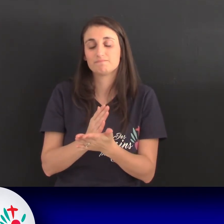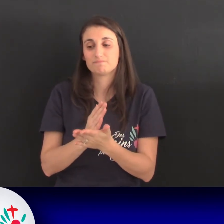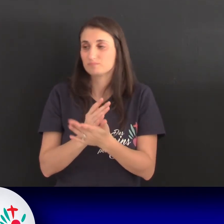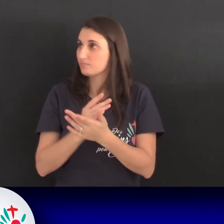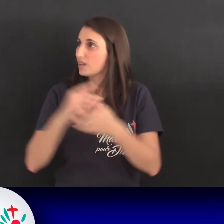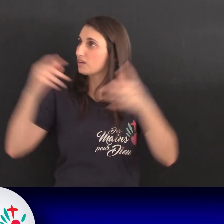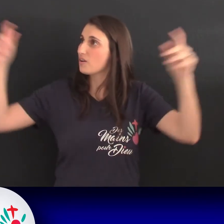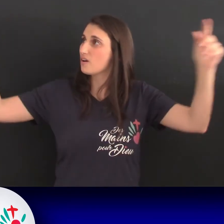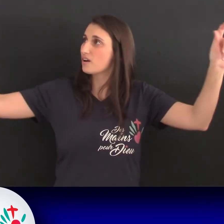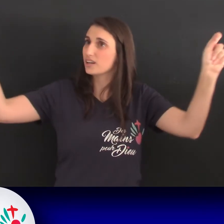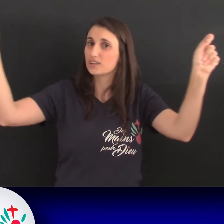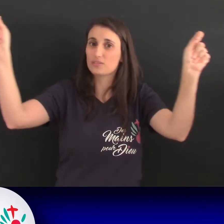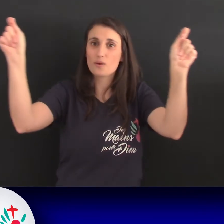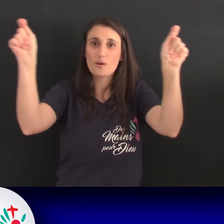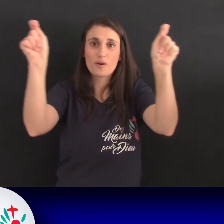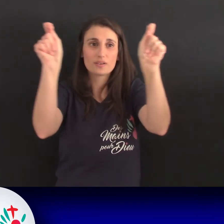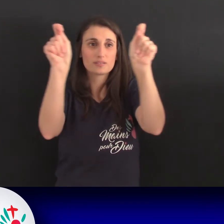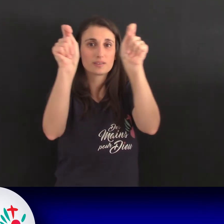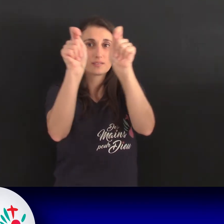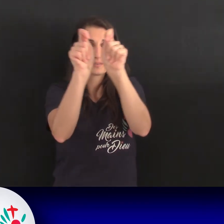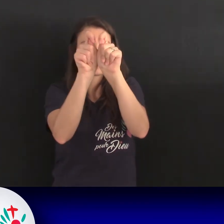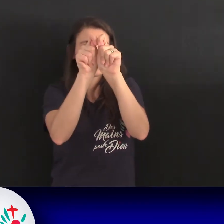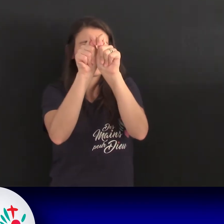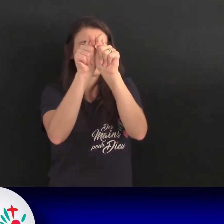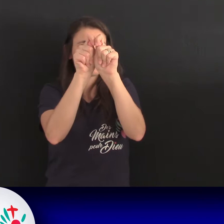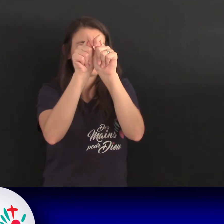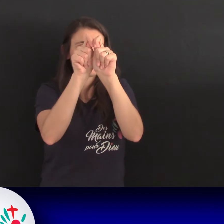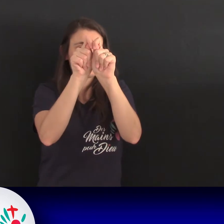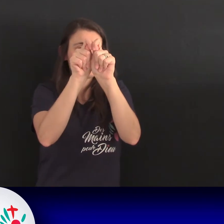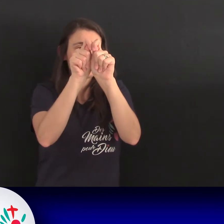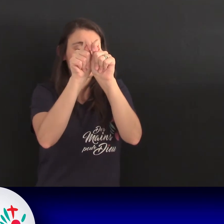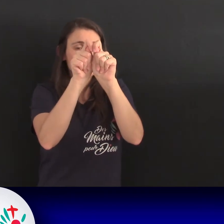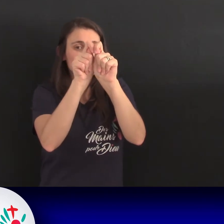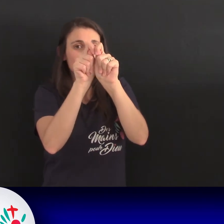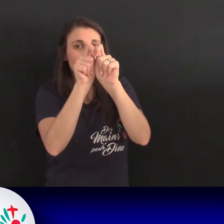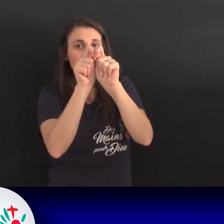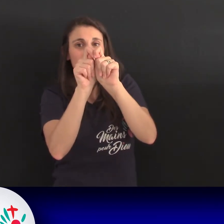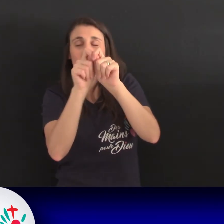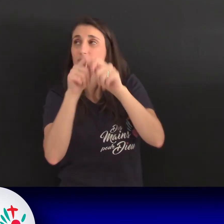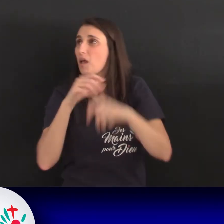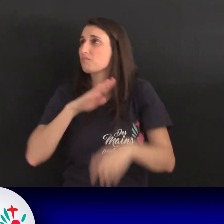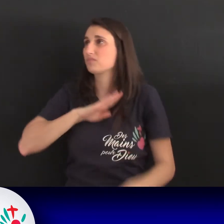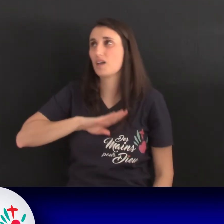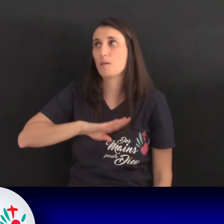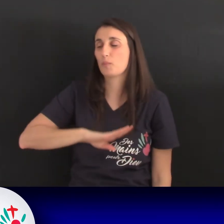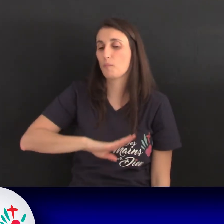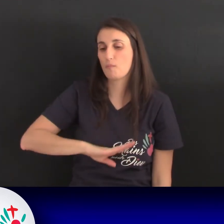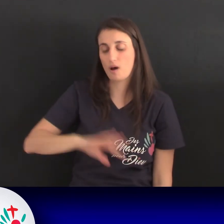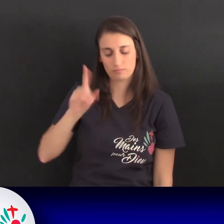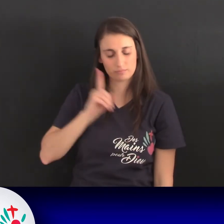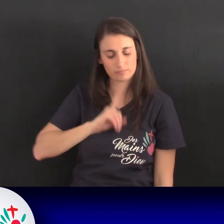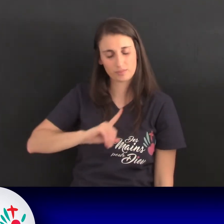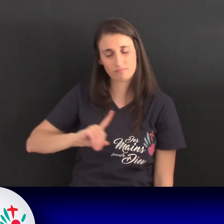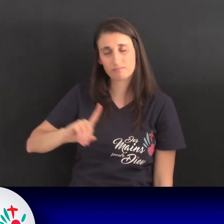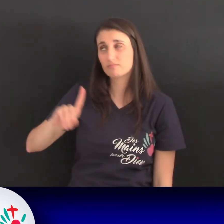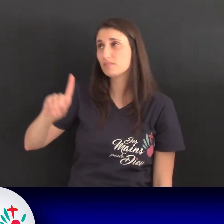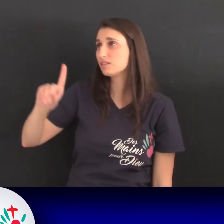terminé, le rideau retombe, je viens